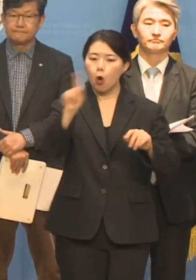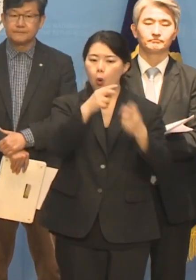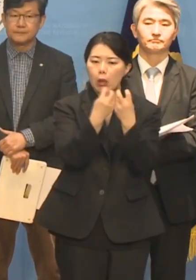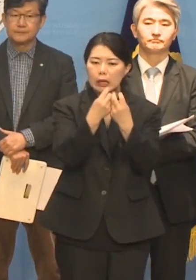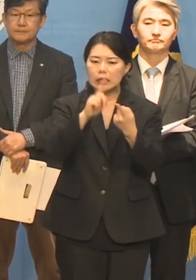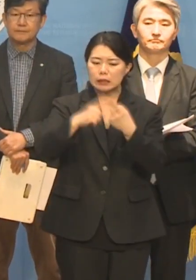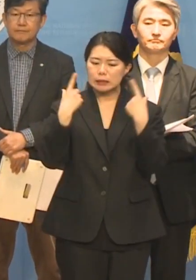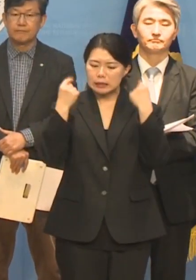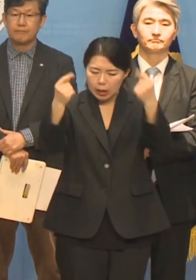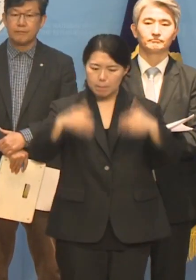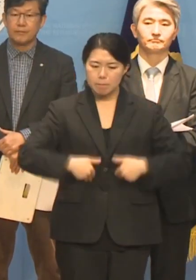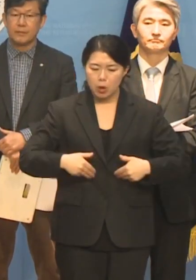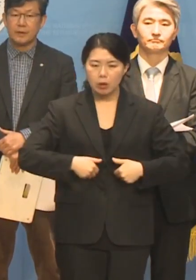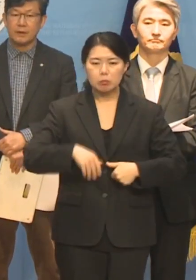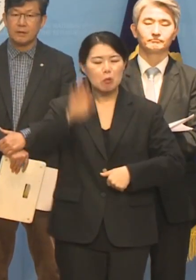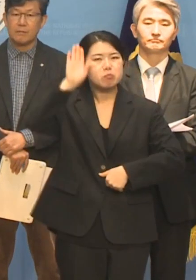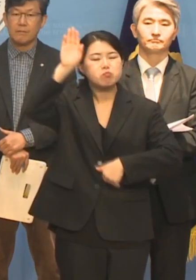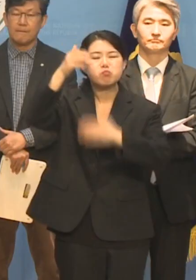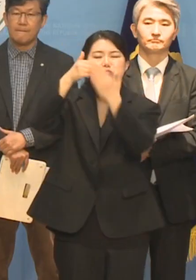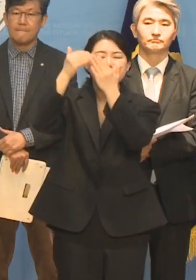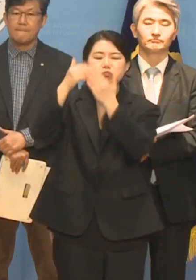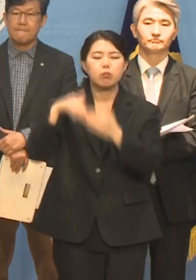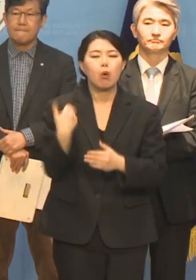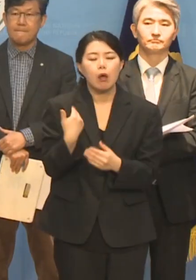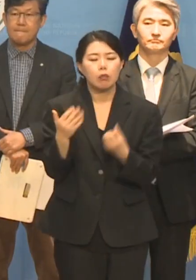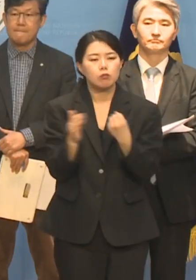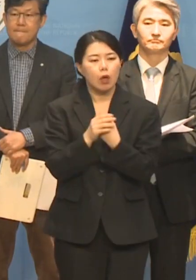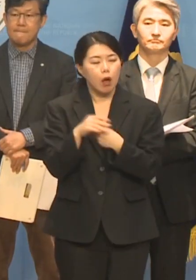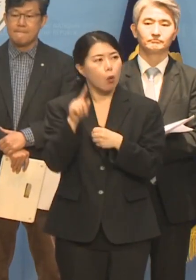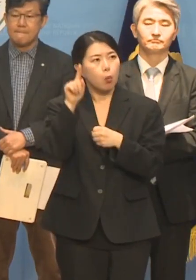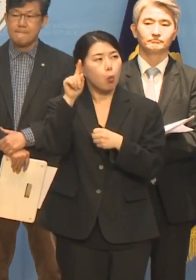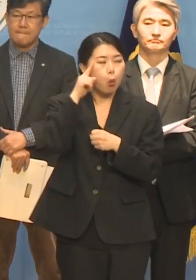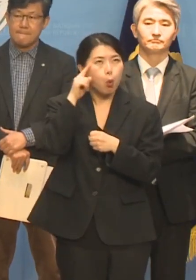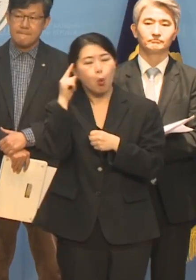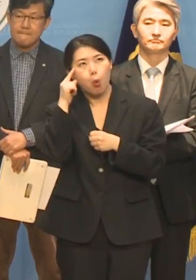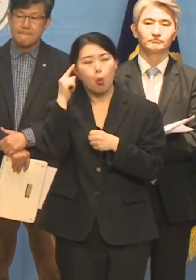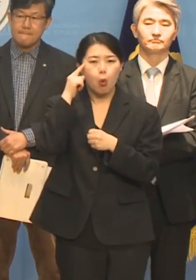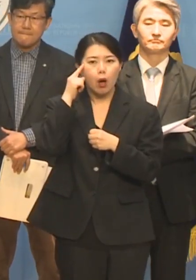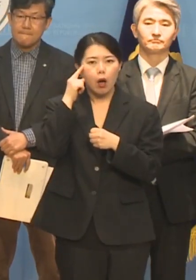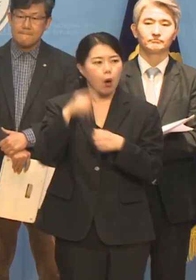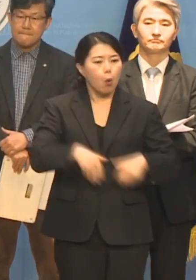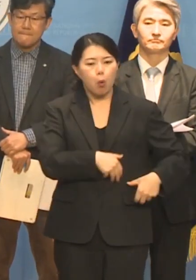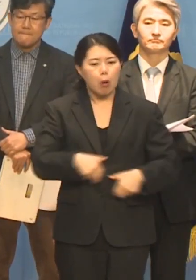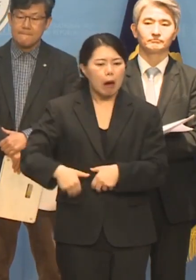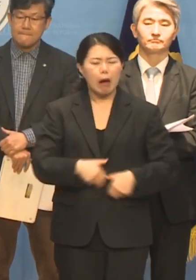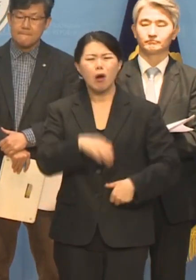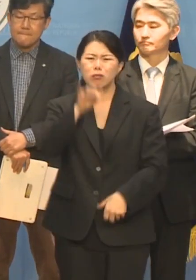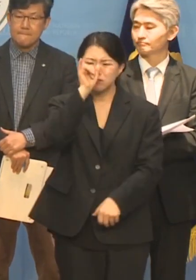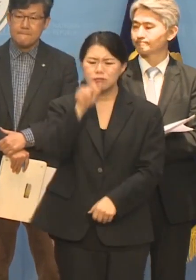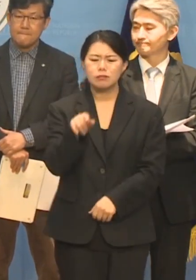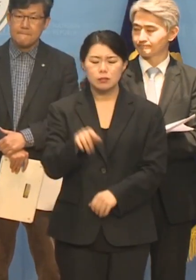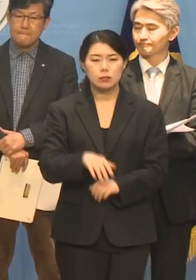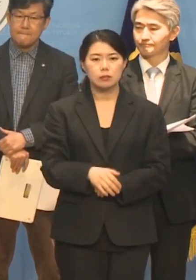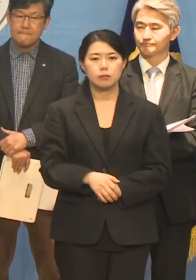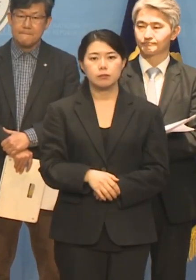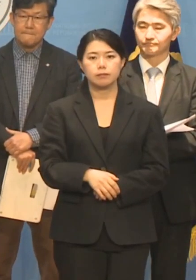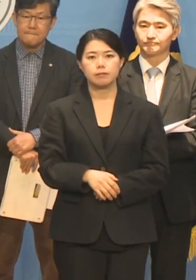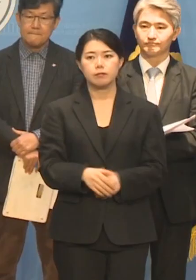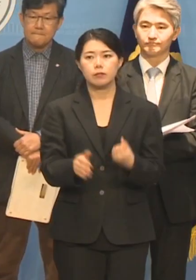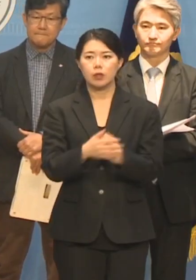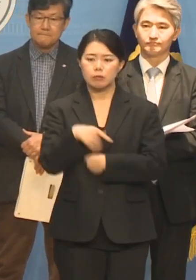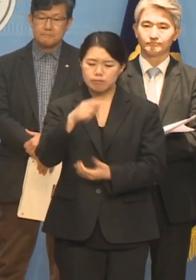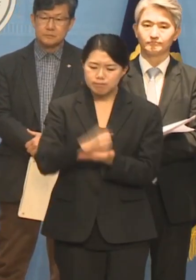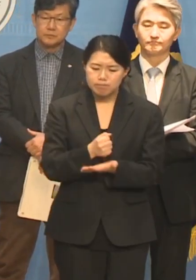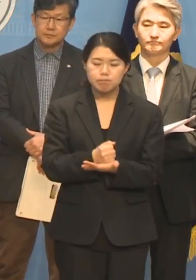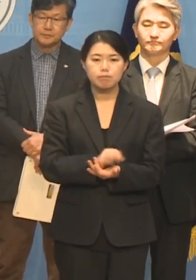있어야 됩니다. 그 그림이 없으니까 순간순간 충동적으로 왔다 갔다 냉탕냉탕 왔다 갔다 하는 거 아니겠습니까? 그 지점이 비판을